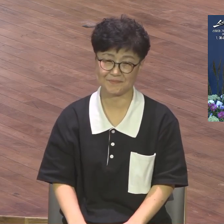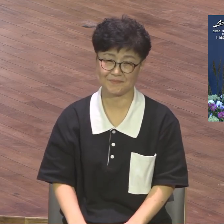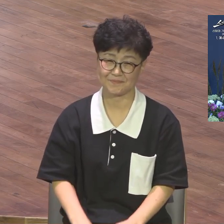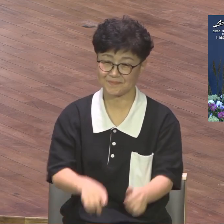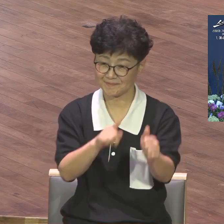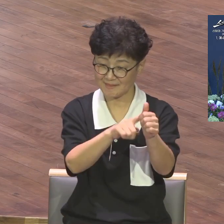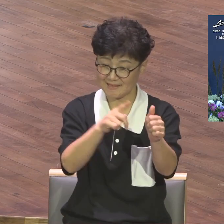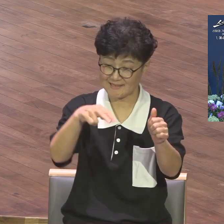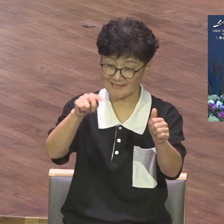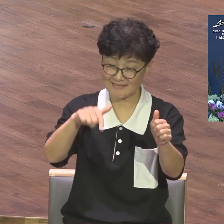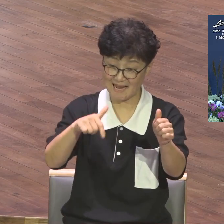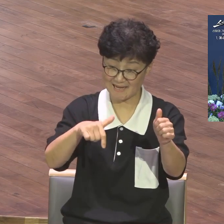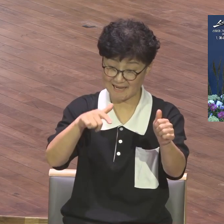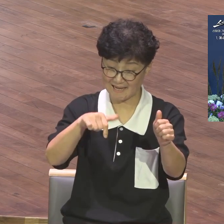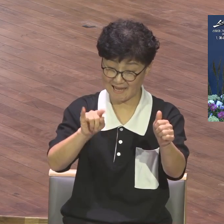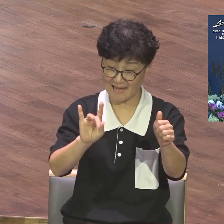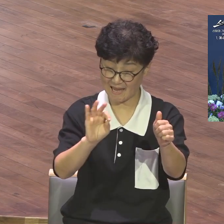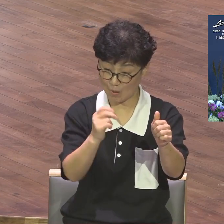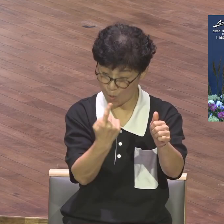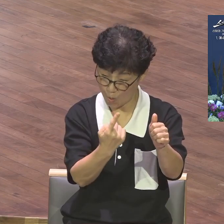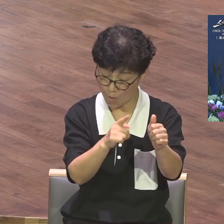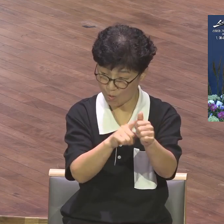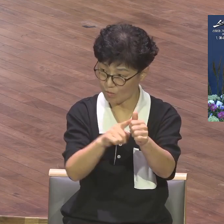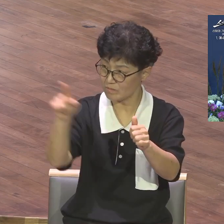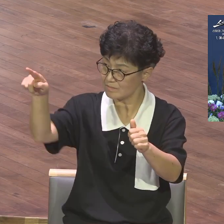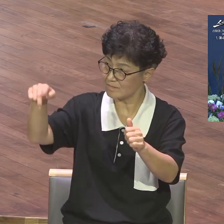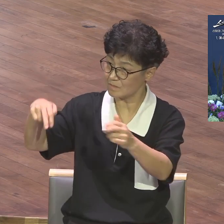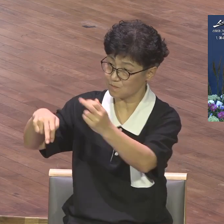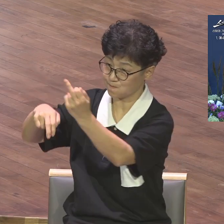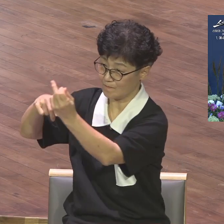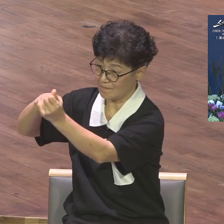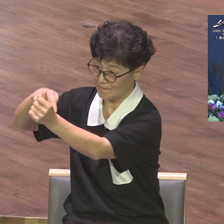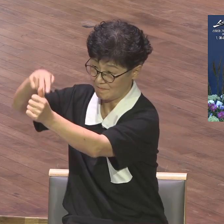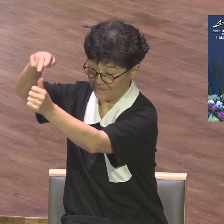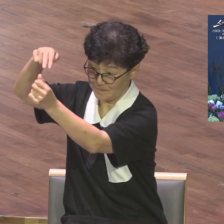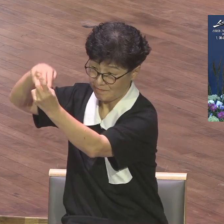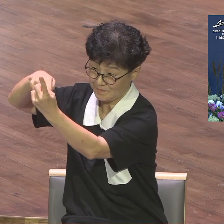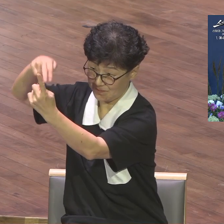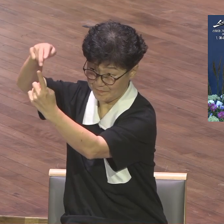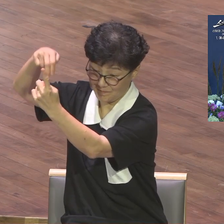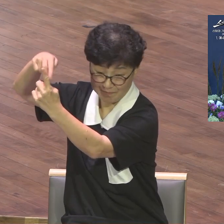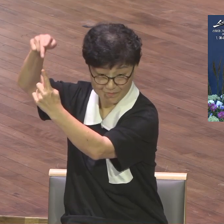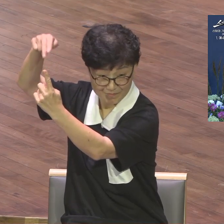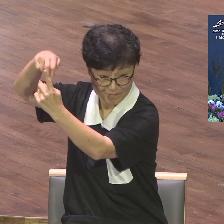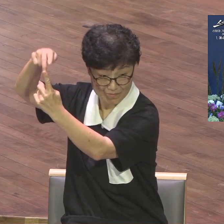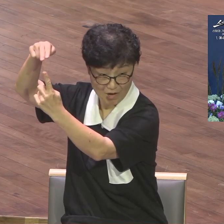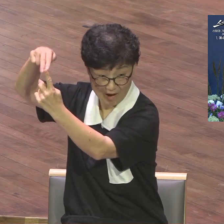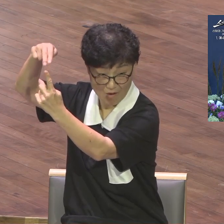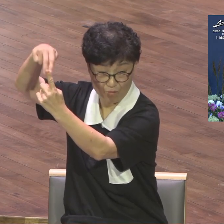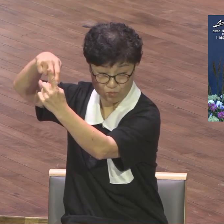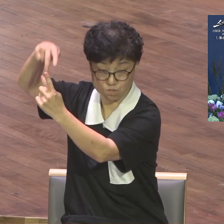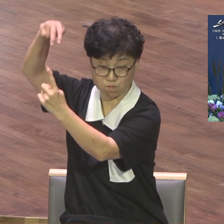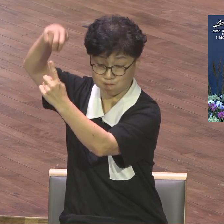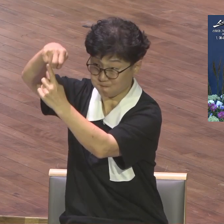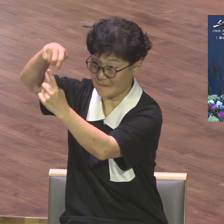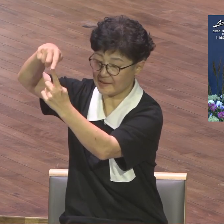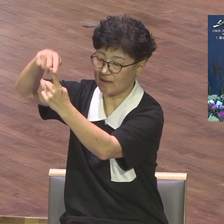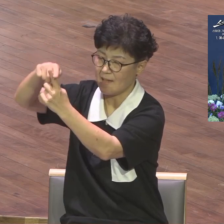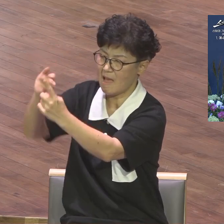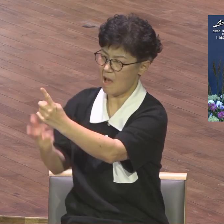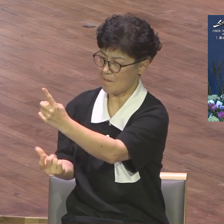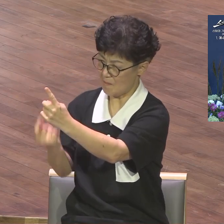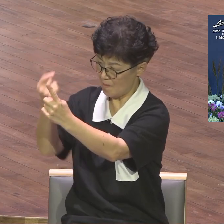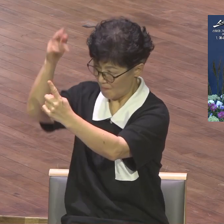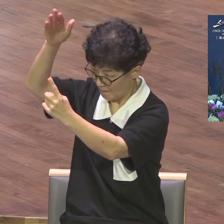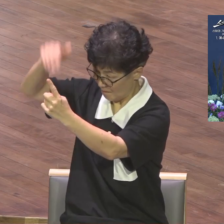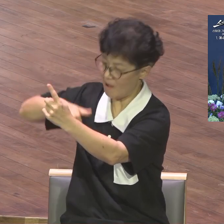향해서 예수님이 속히 내려오라 말씀하셨습니다. 그냥 천천히 내려오지 나무 위인데 왜 이렇게 속히 내려오라고